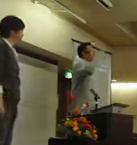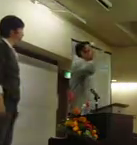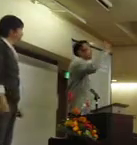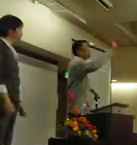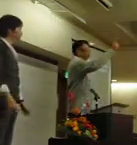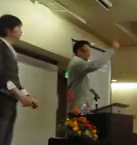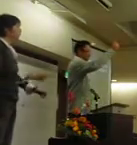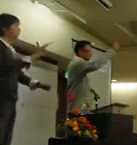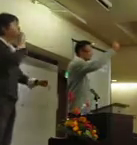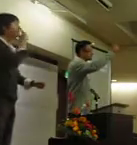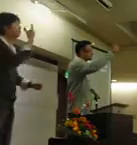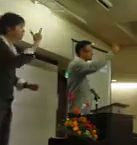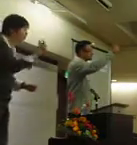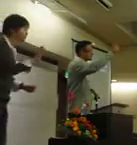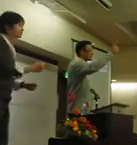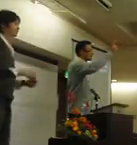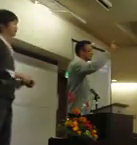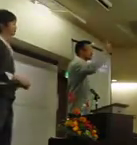もし